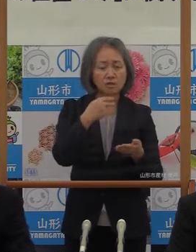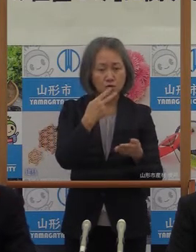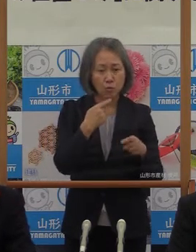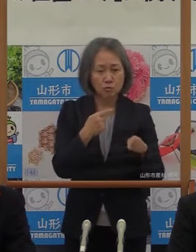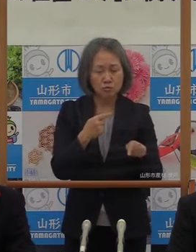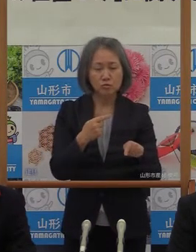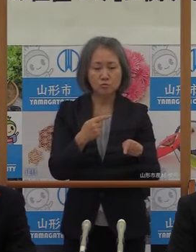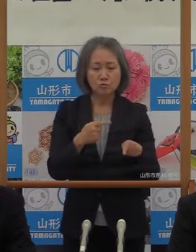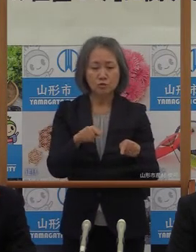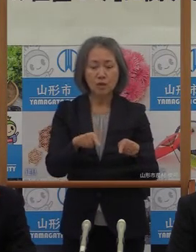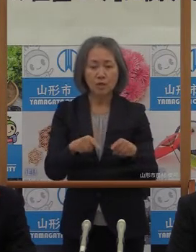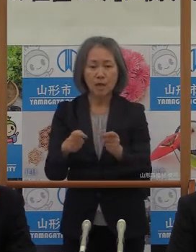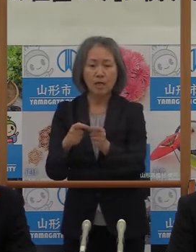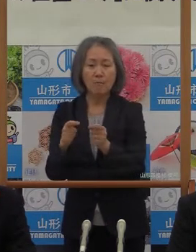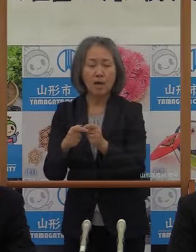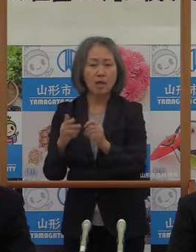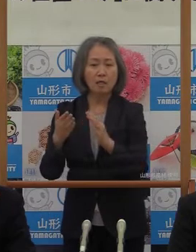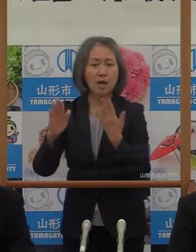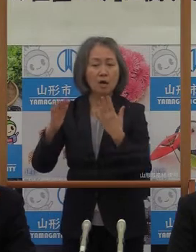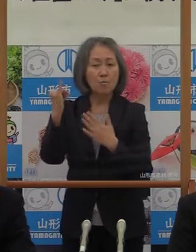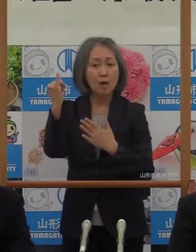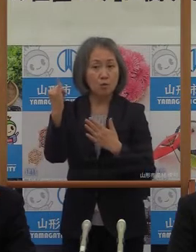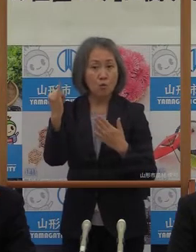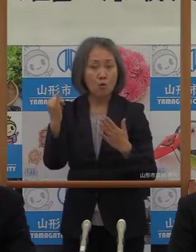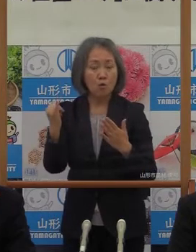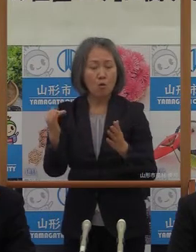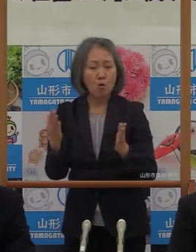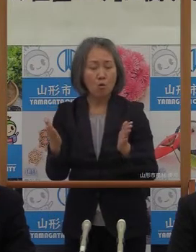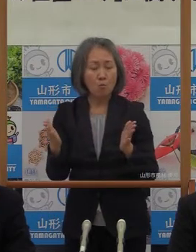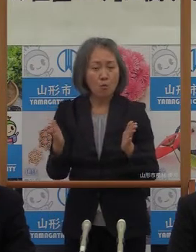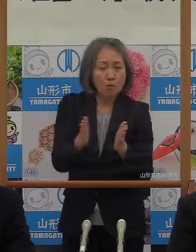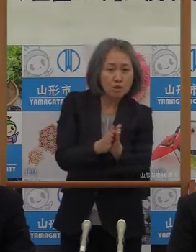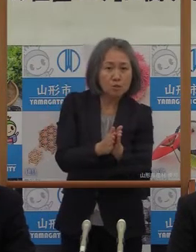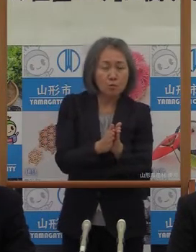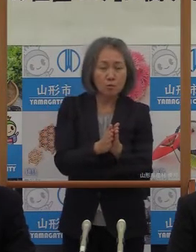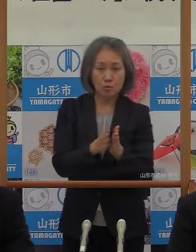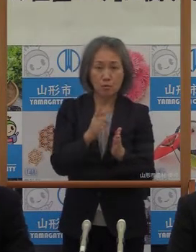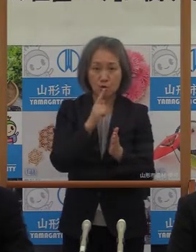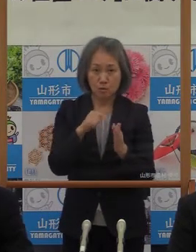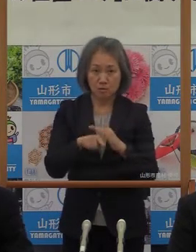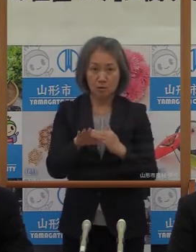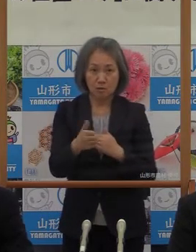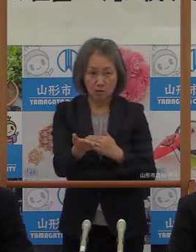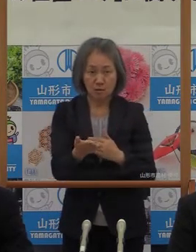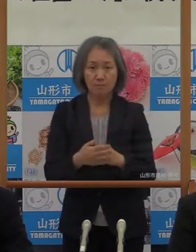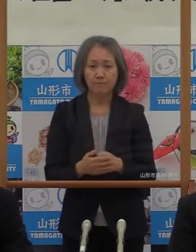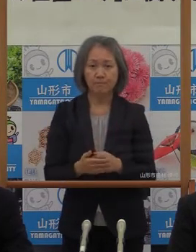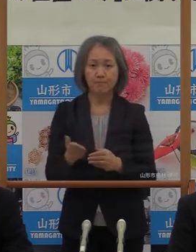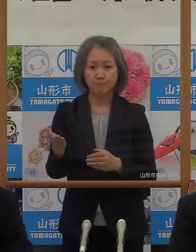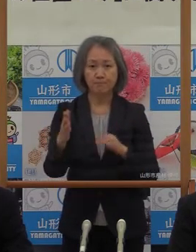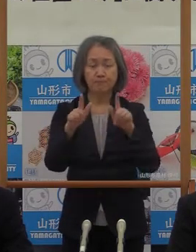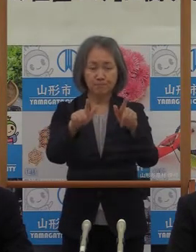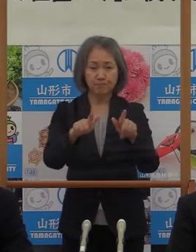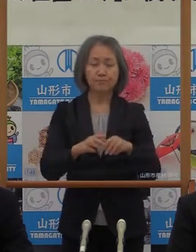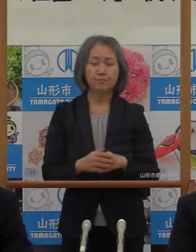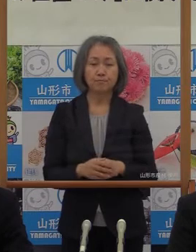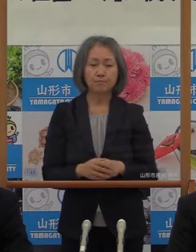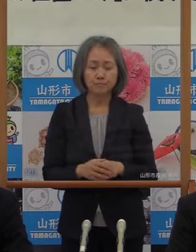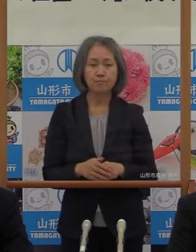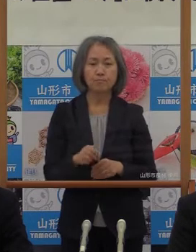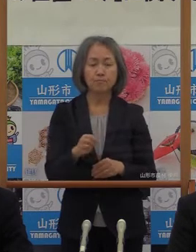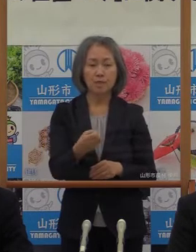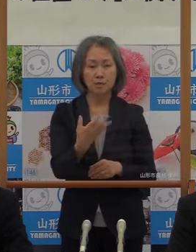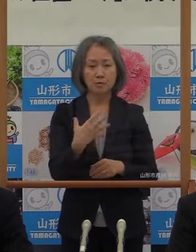山形舞子というものも生かすという部分は、これは切り離せない要素というふうに市の方では考えているんでしょうか。 そうですね、これについて